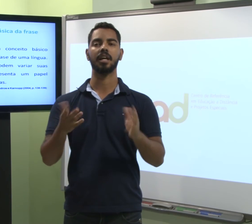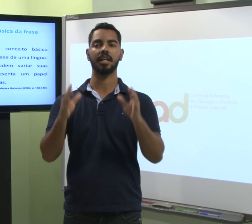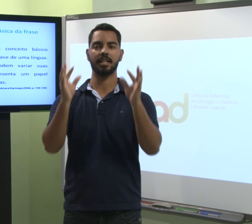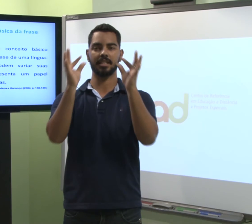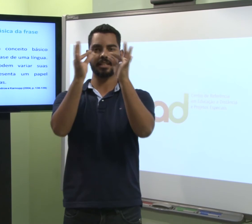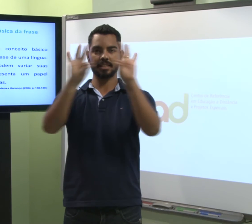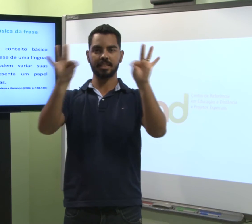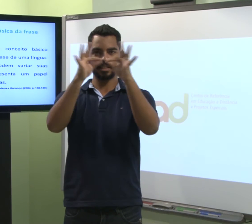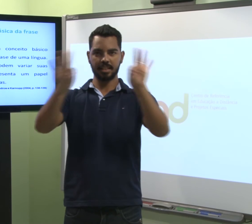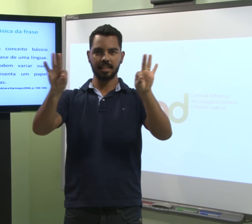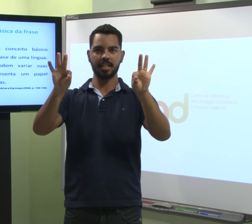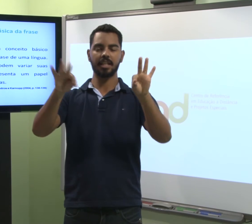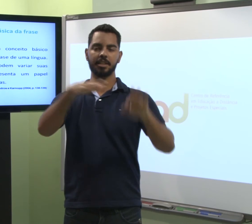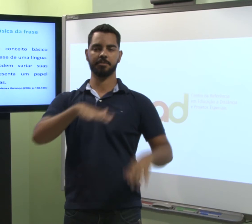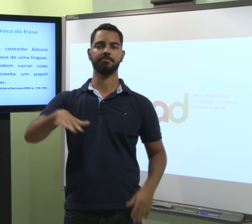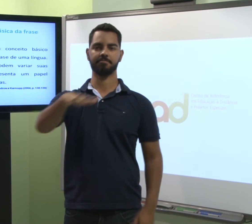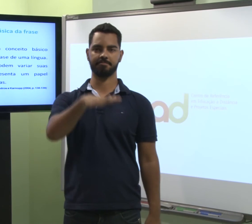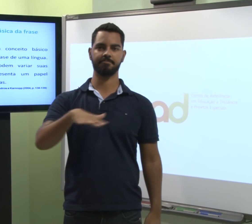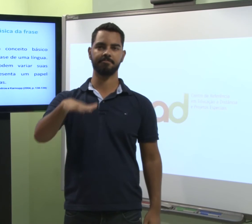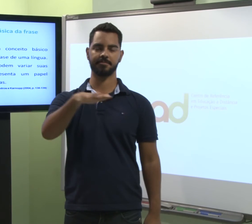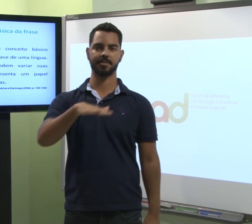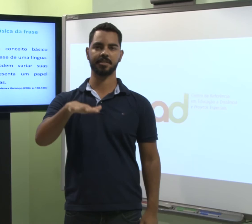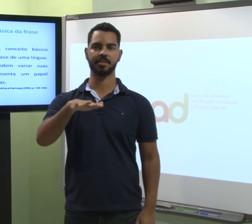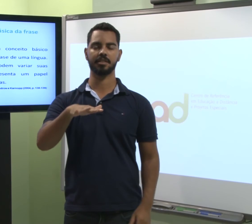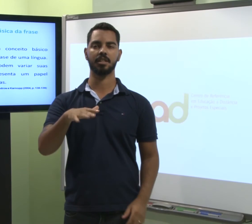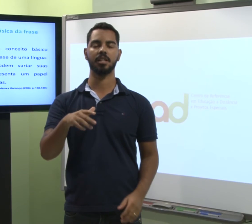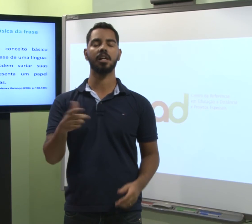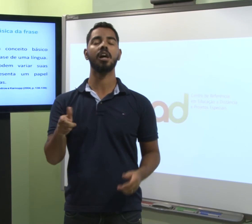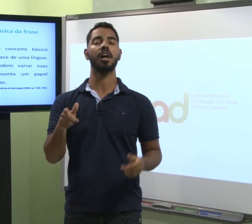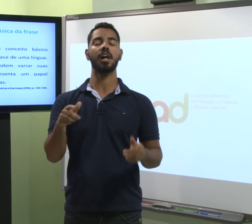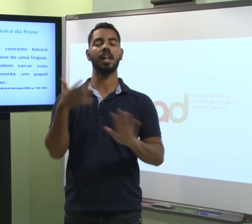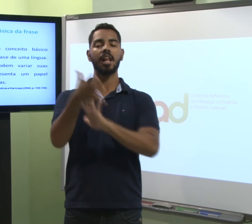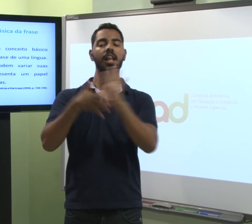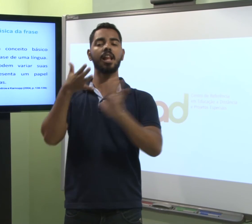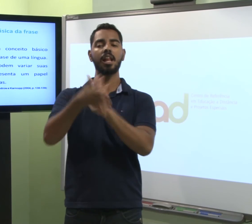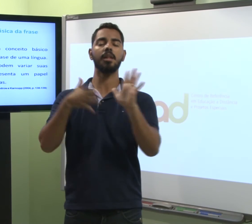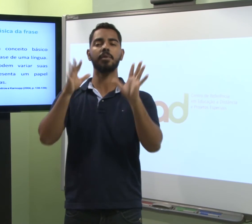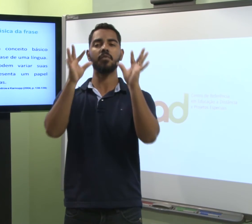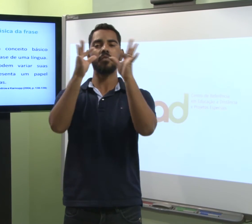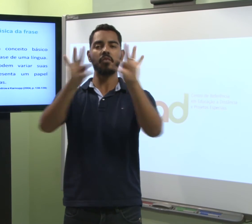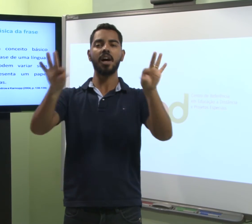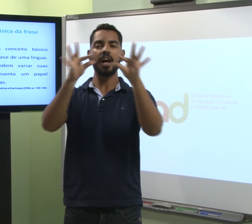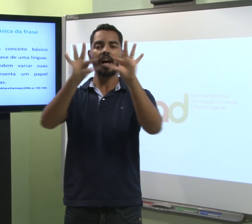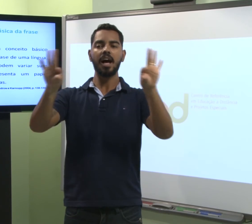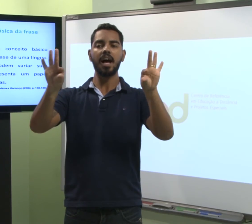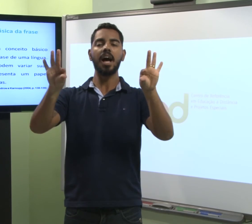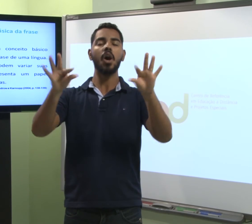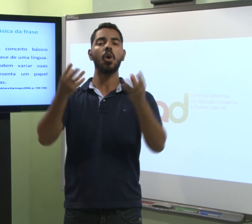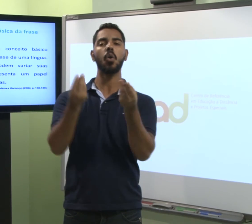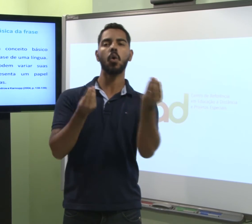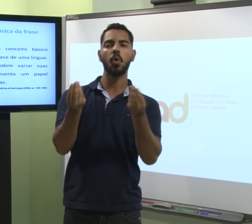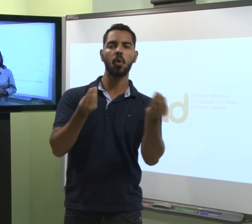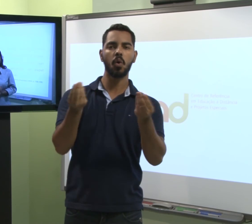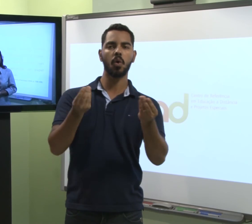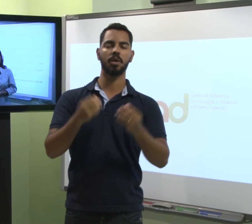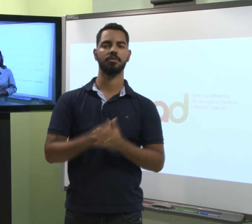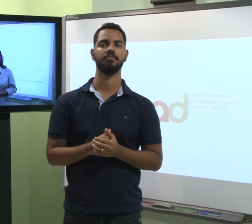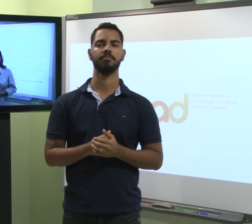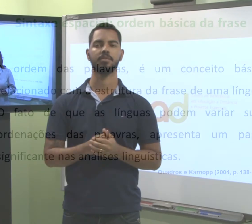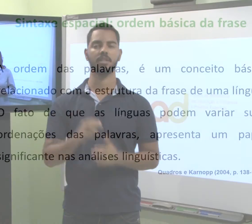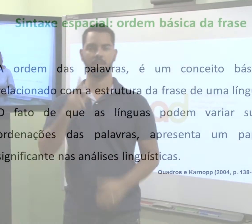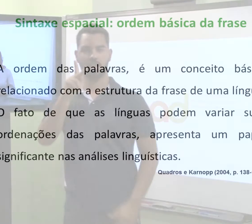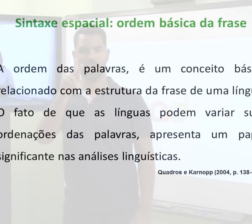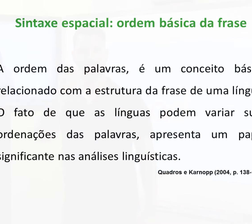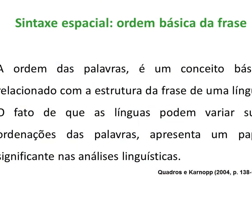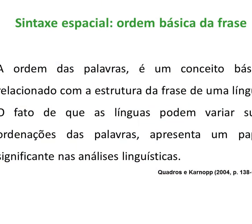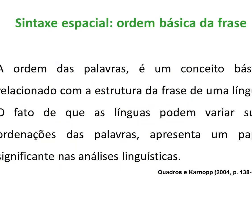espacial, a ordem básica das frases na língua de sinais, tá? E segundo Quadros e Carnop, a ordem